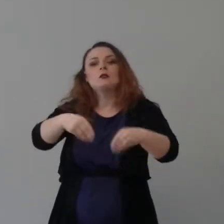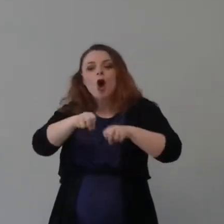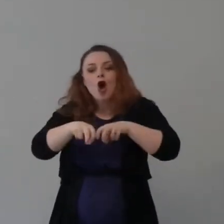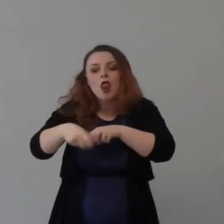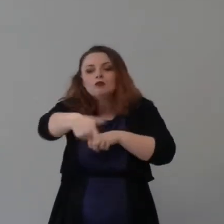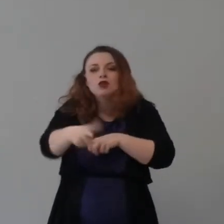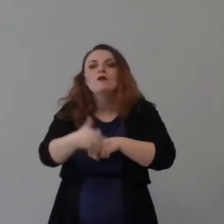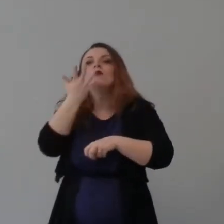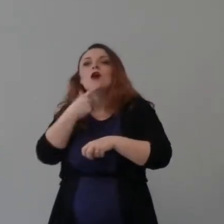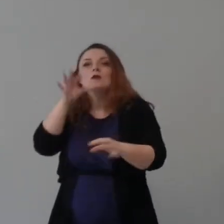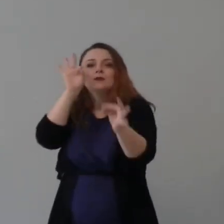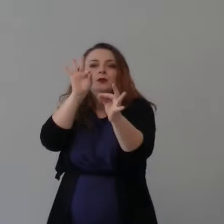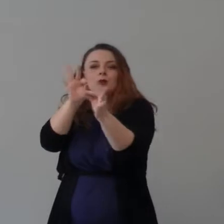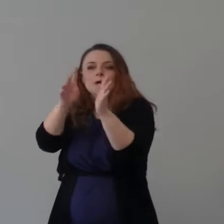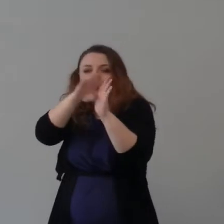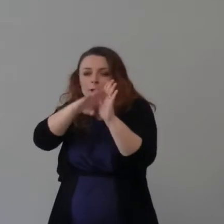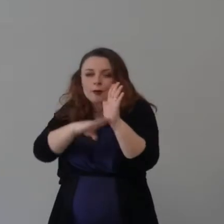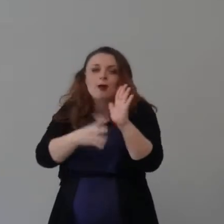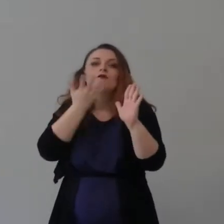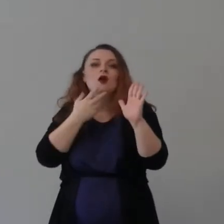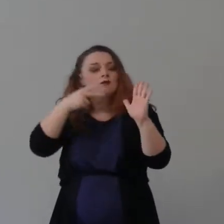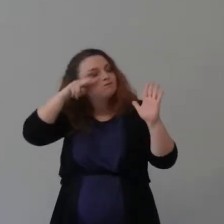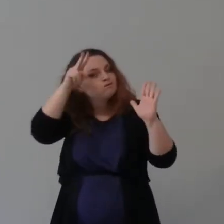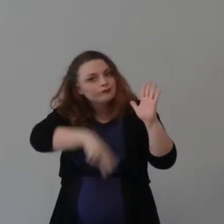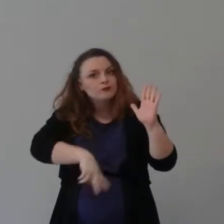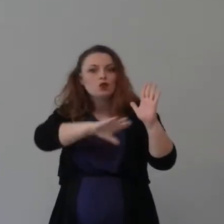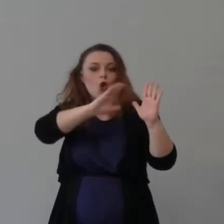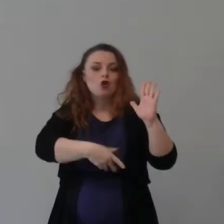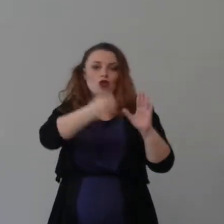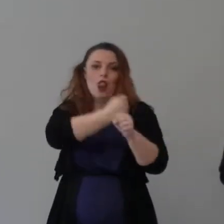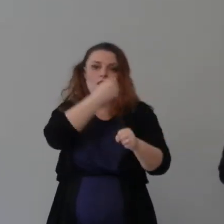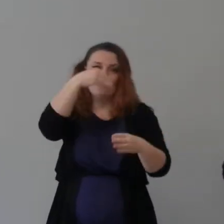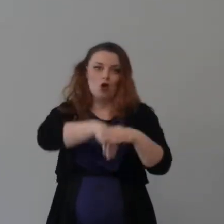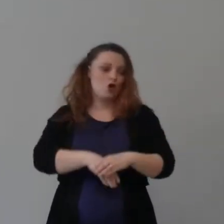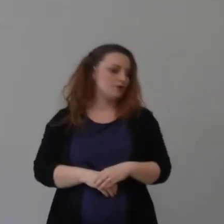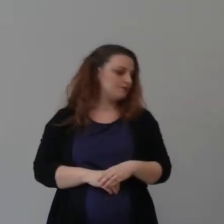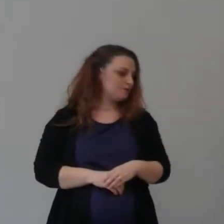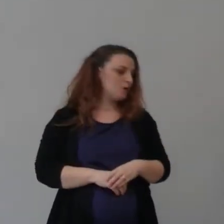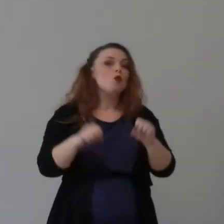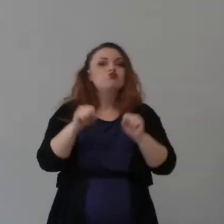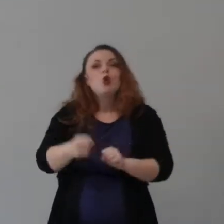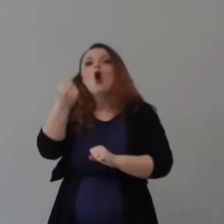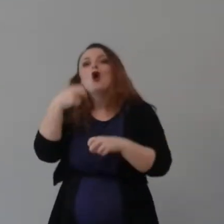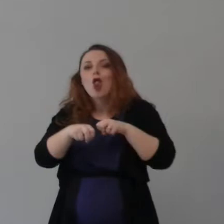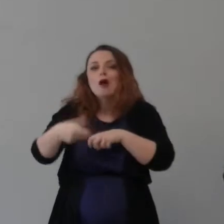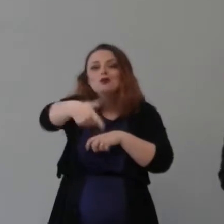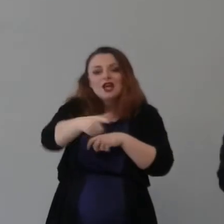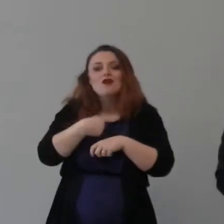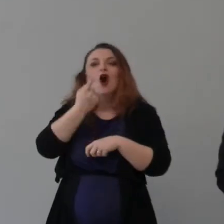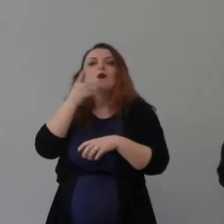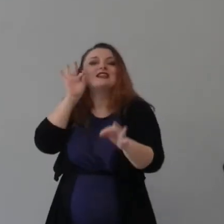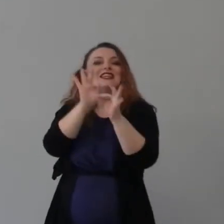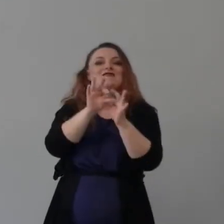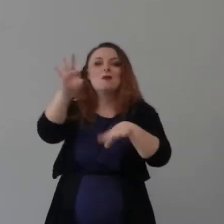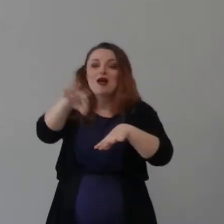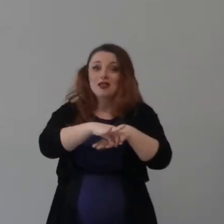le cose che sono all'interno del lavoro. Corriamo quando prepariamo il matrimonio nostro, corriamo